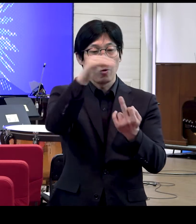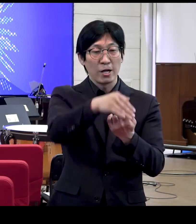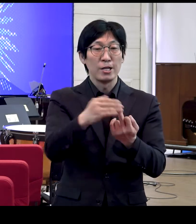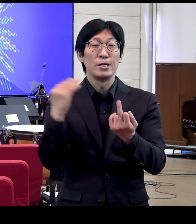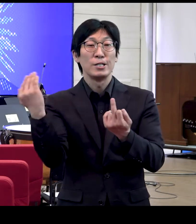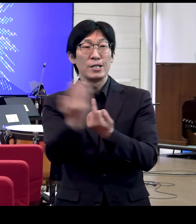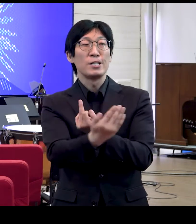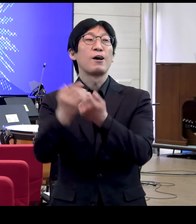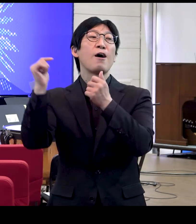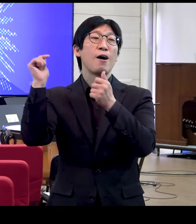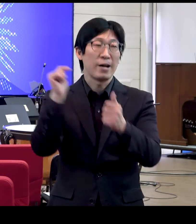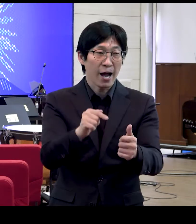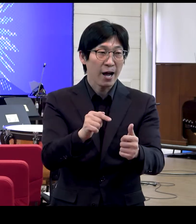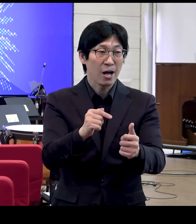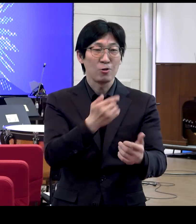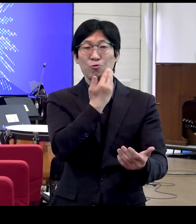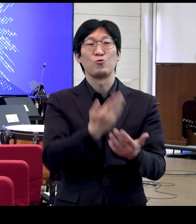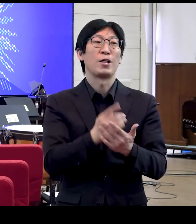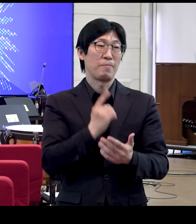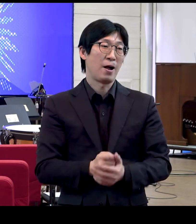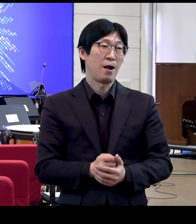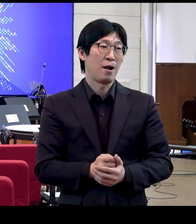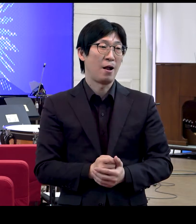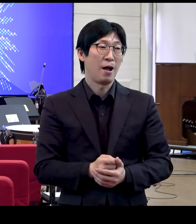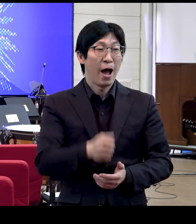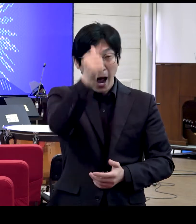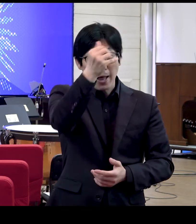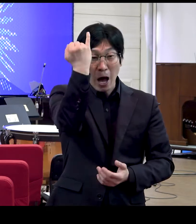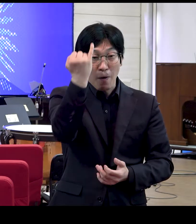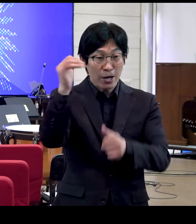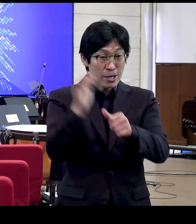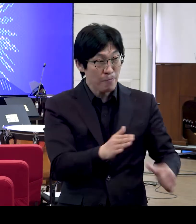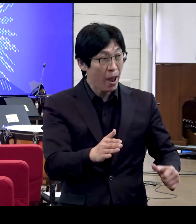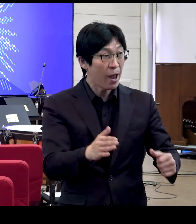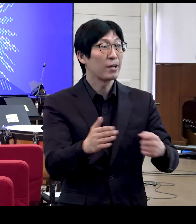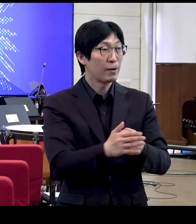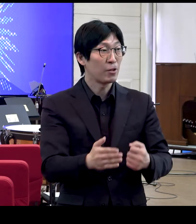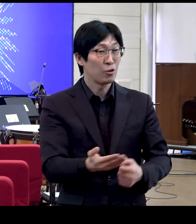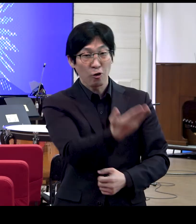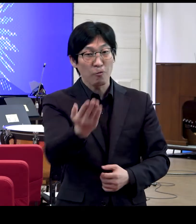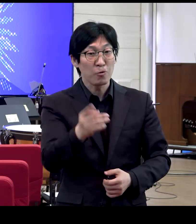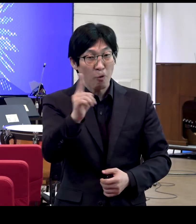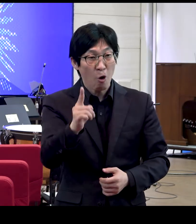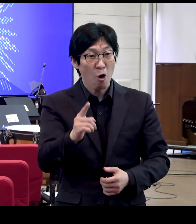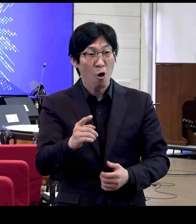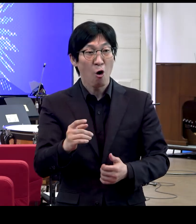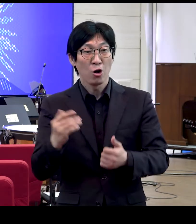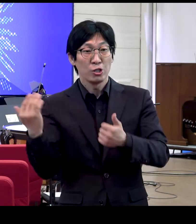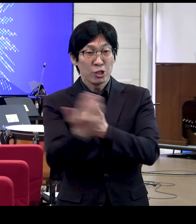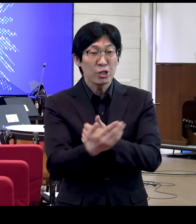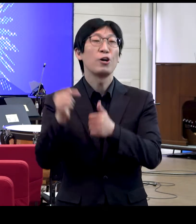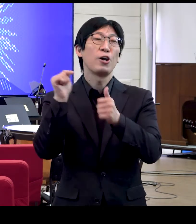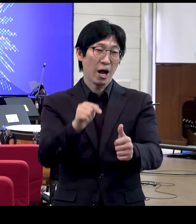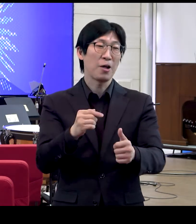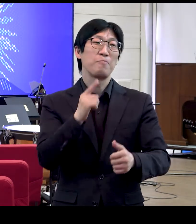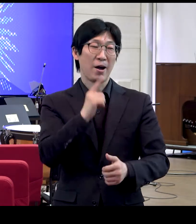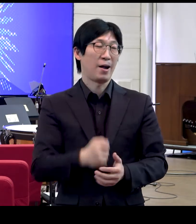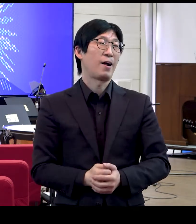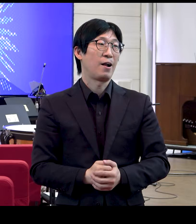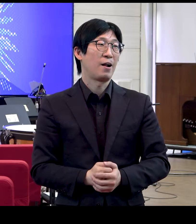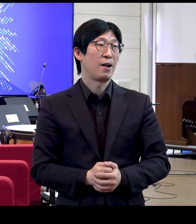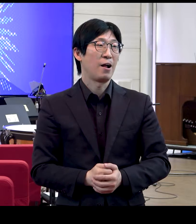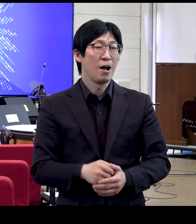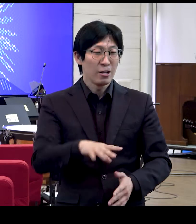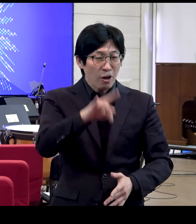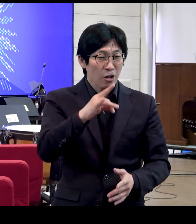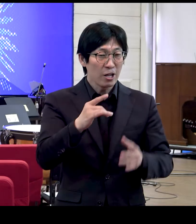그것입니다. 제대로 지키지 못했기 때문에 첫 어머니 아버지 그들이 에덴을 지켜야 했는데 지키지